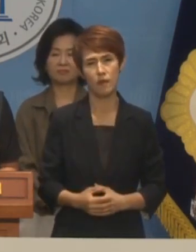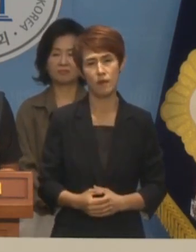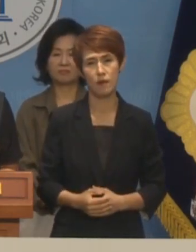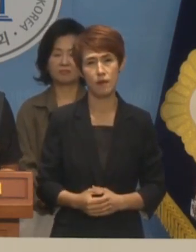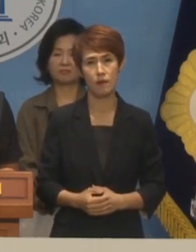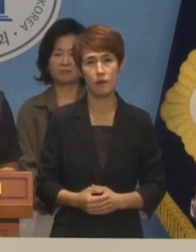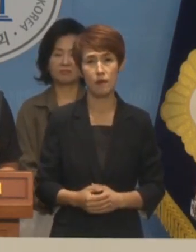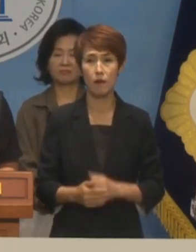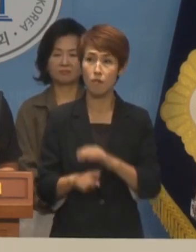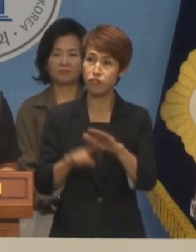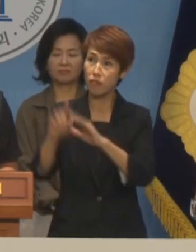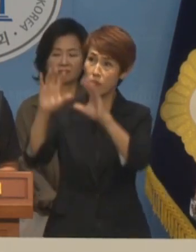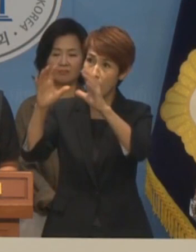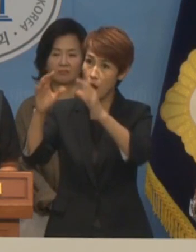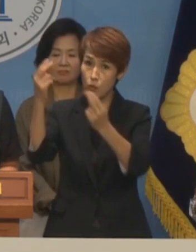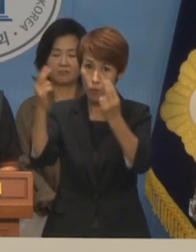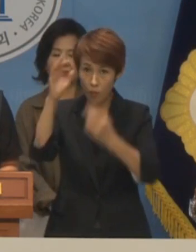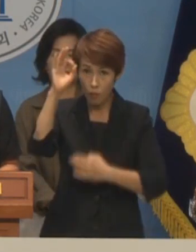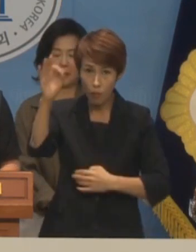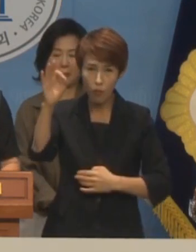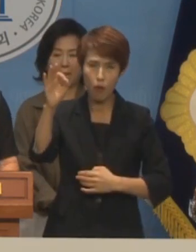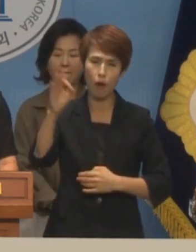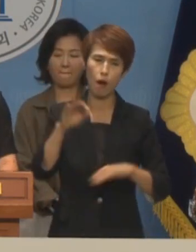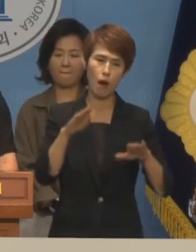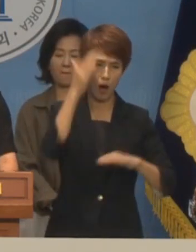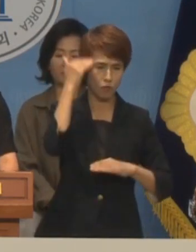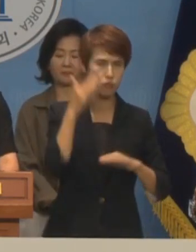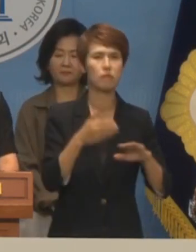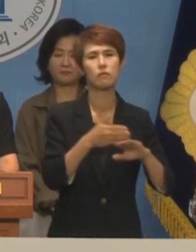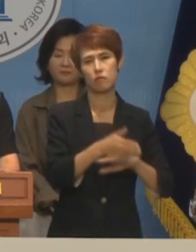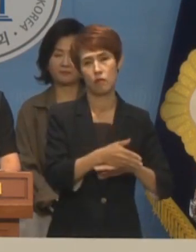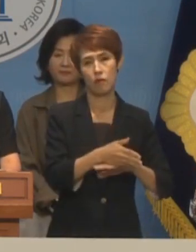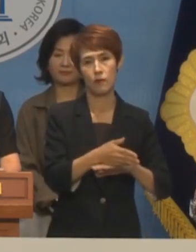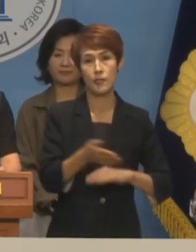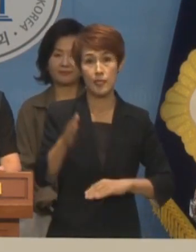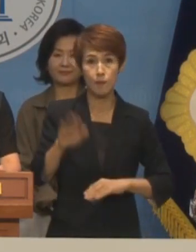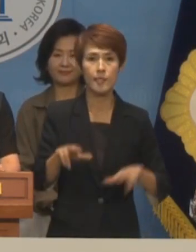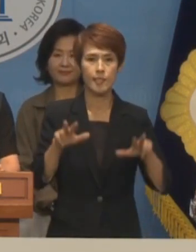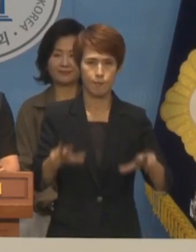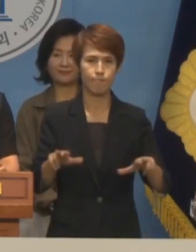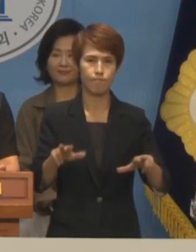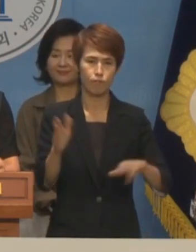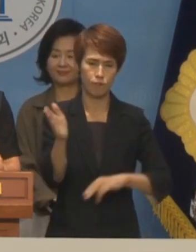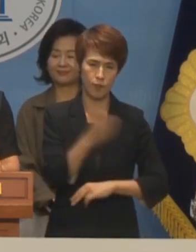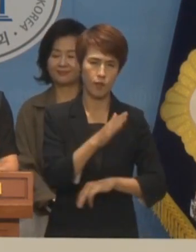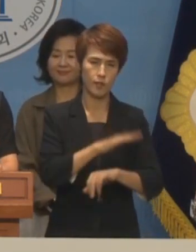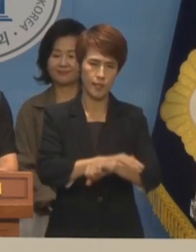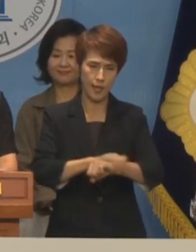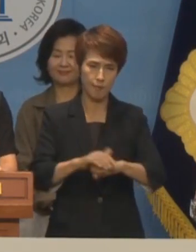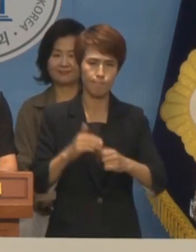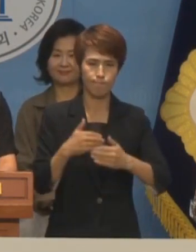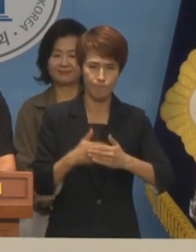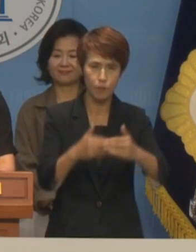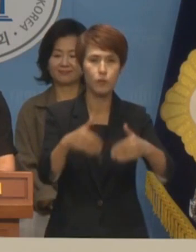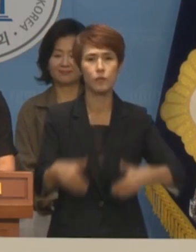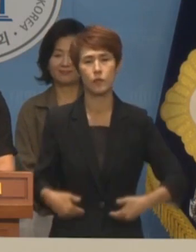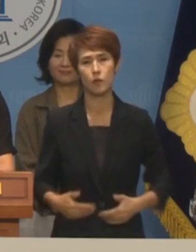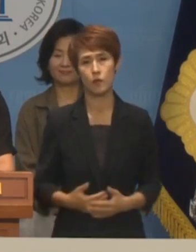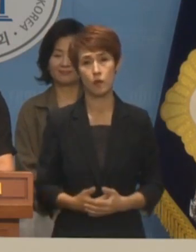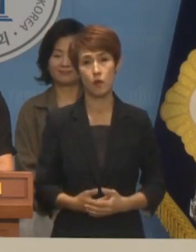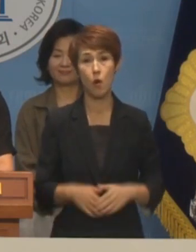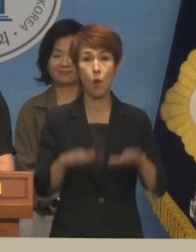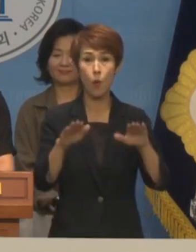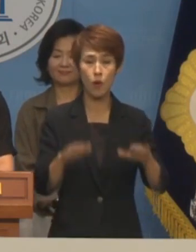다른 선진국에 비하면 많이 늦었지만 지금이라도 제대로 설계해 시작해야 합니다.